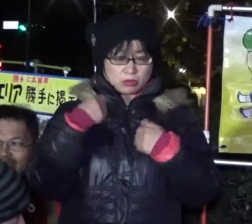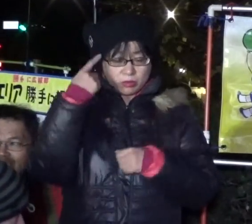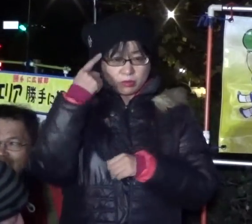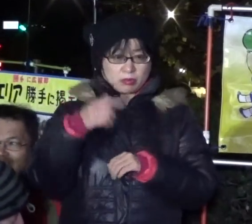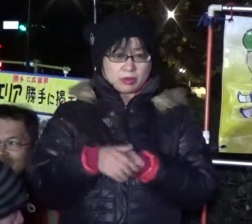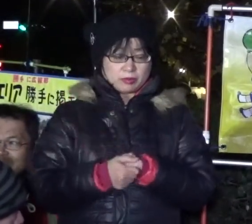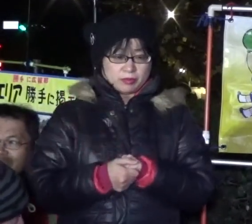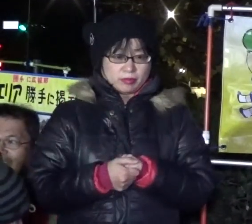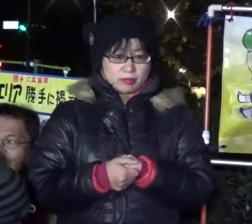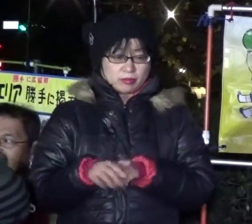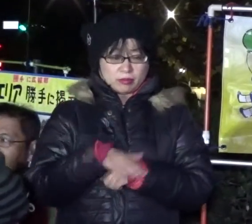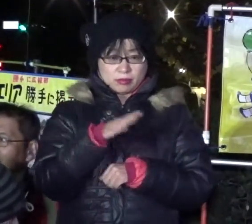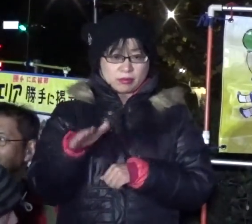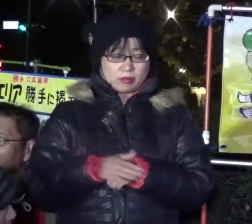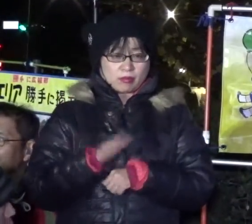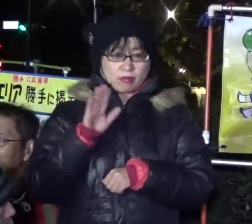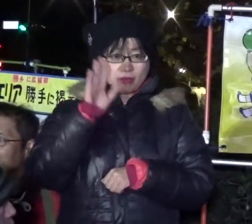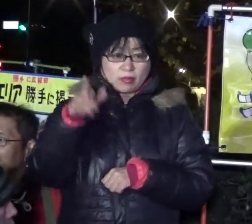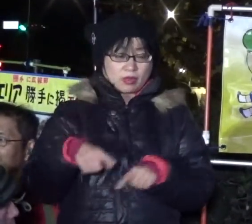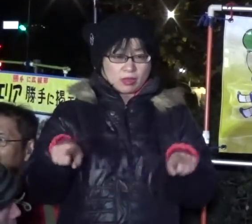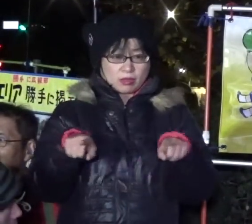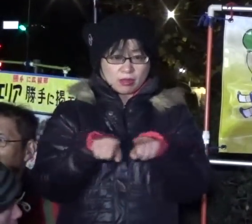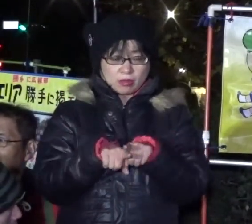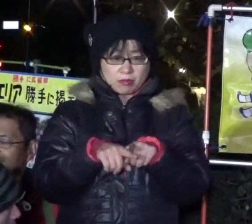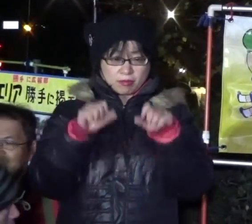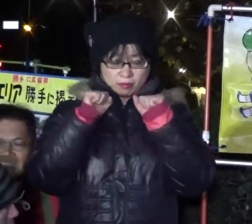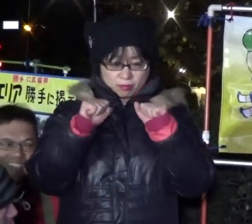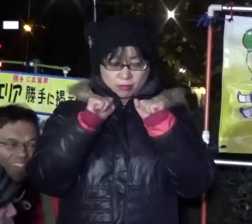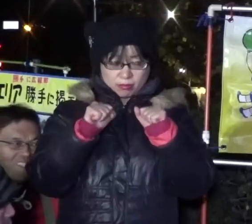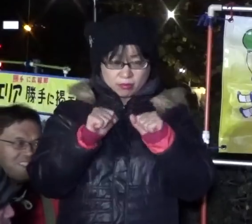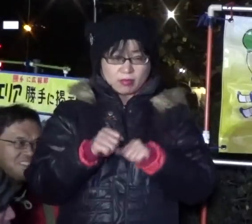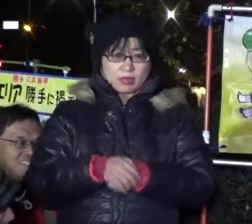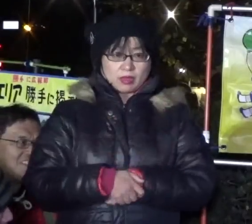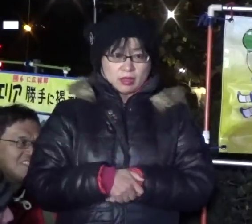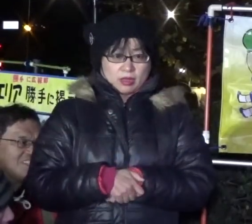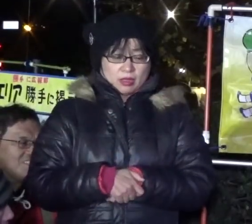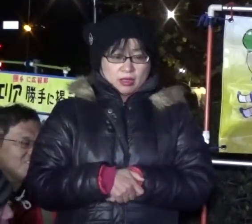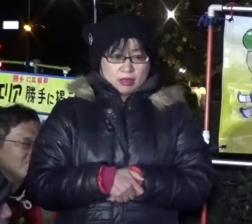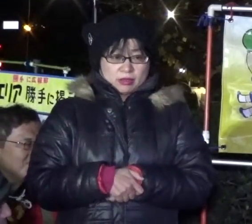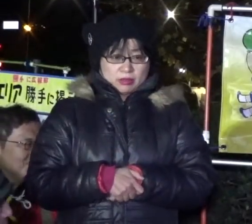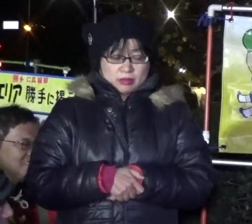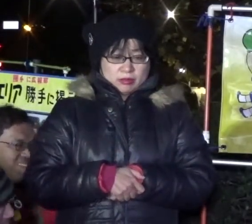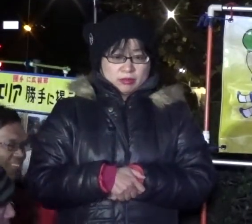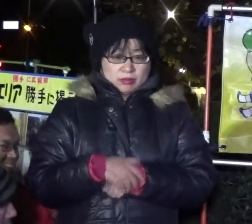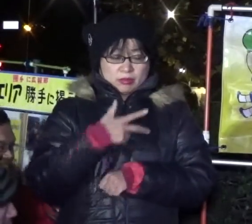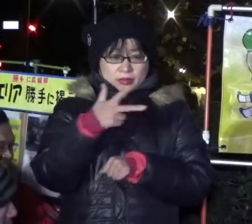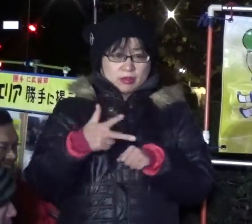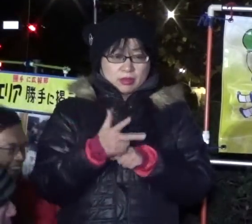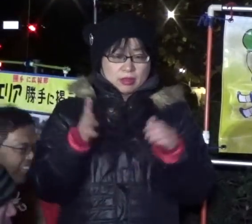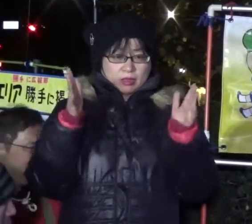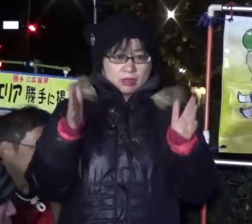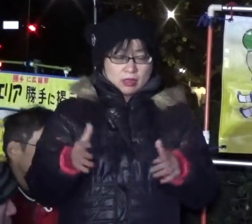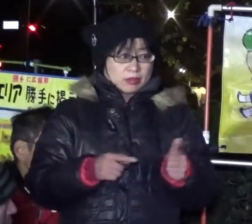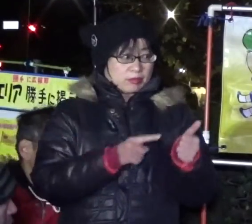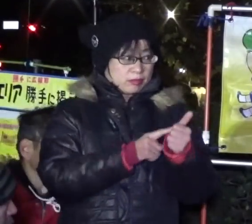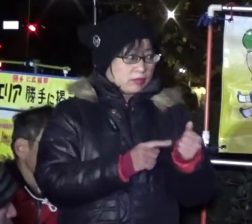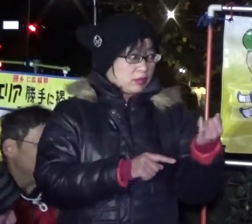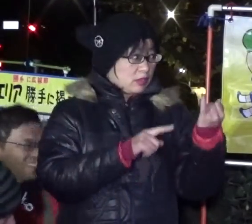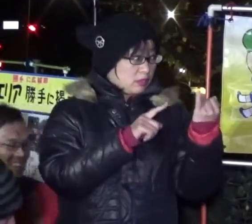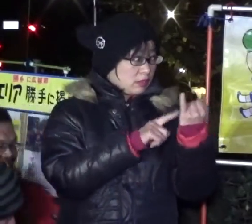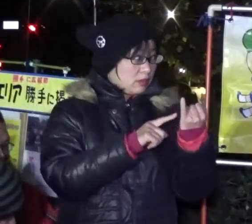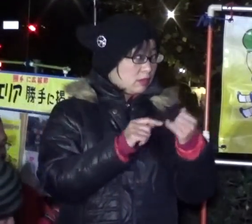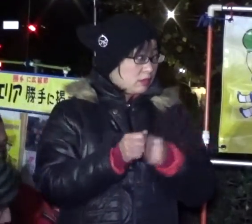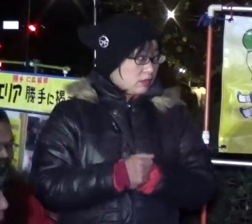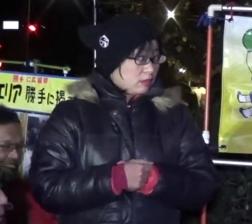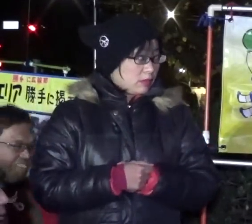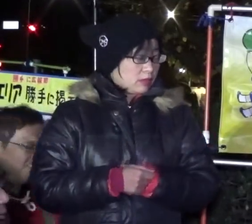思います。皆さんこれからも共に頑張っていきましょう。そして7年間次郎さん、飛鳥さん、